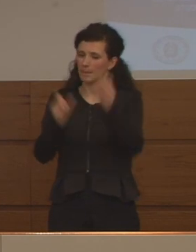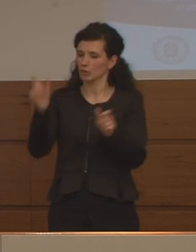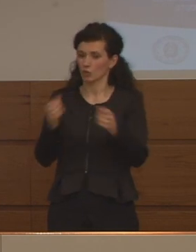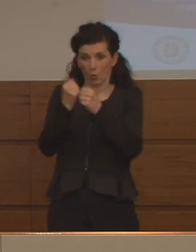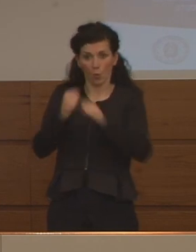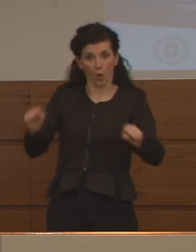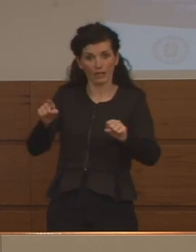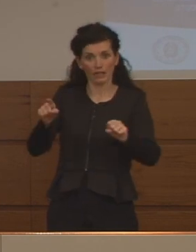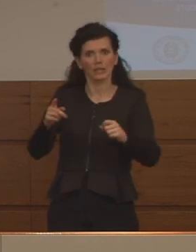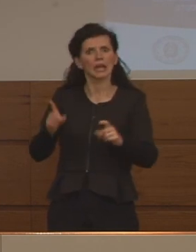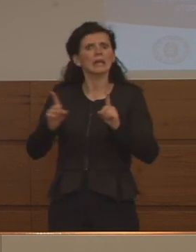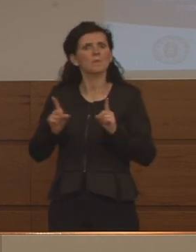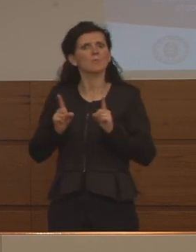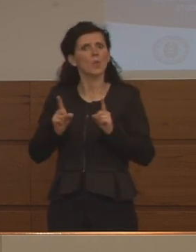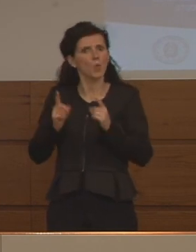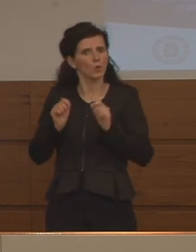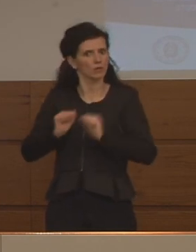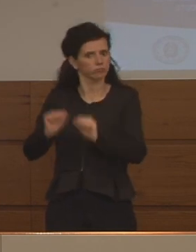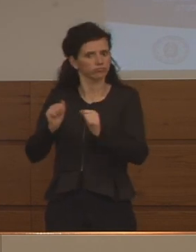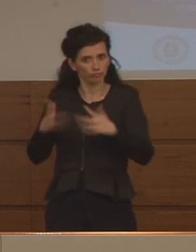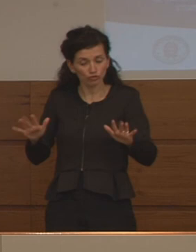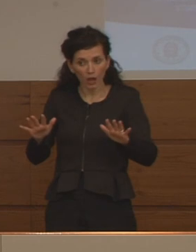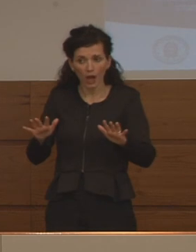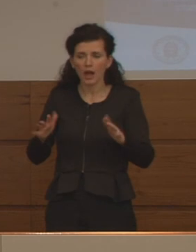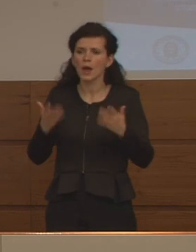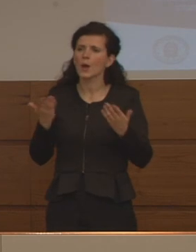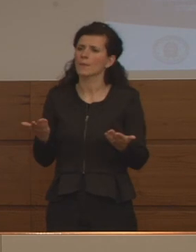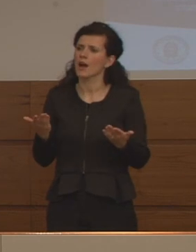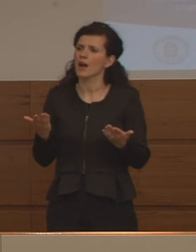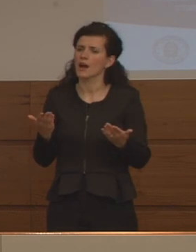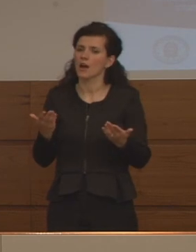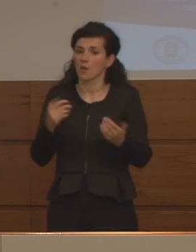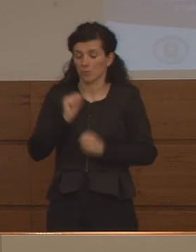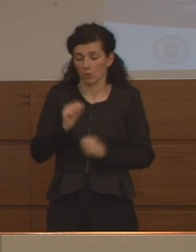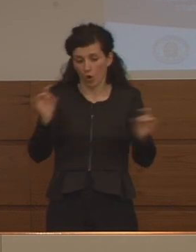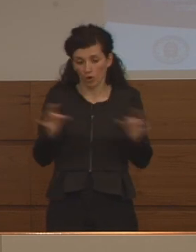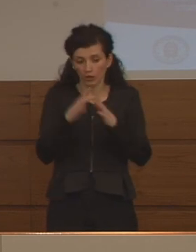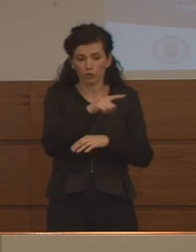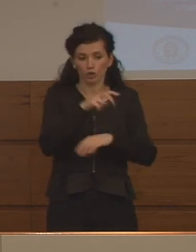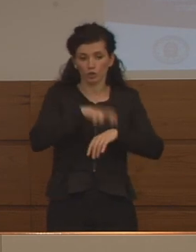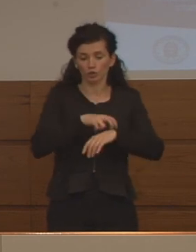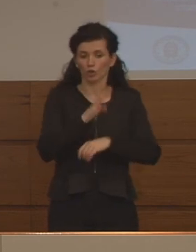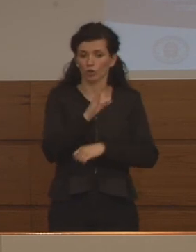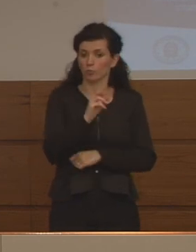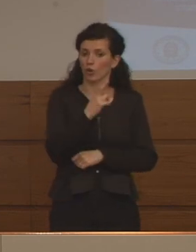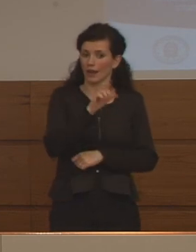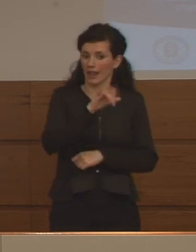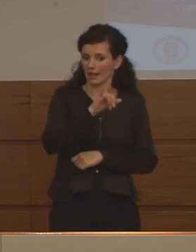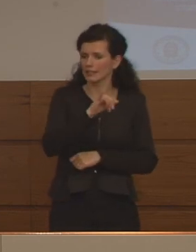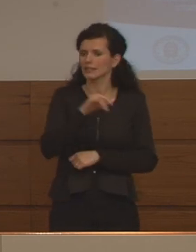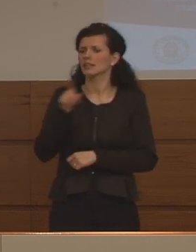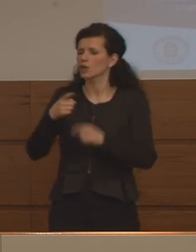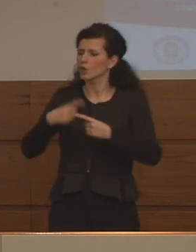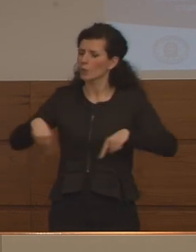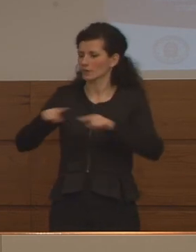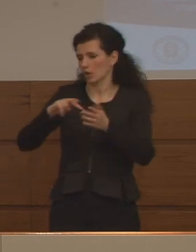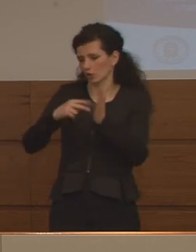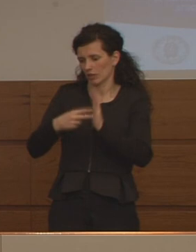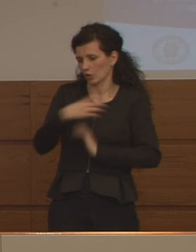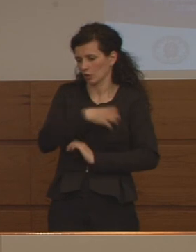ma i fatti di cronaca mi impongono di chiederle come viene giudicata anche al dottor borrelli ma dal comitato tecnico scientifico la decisione